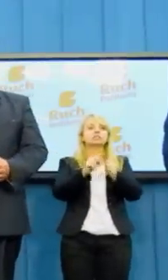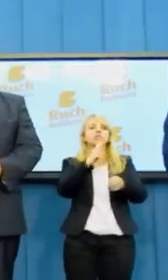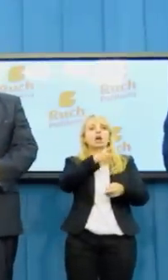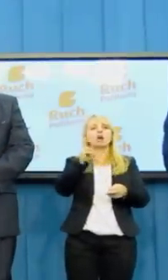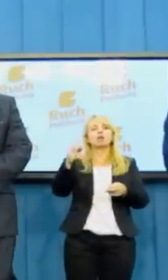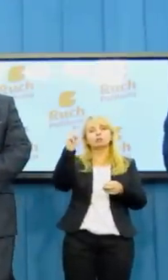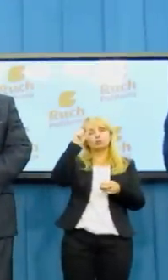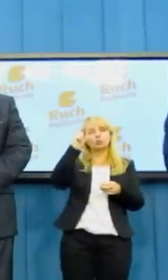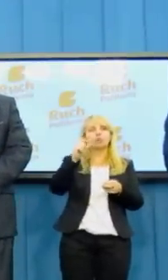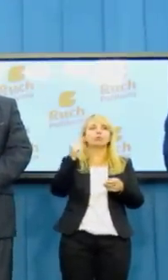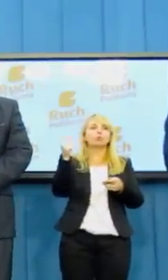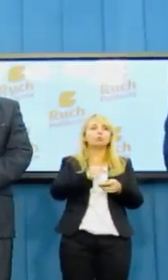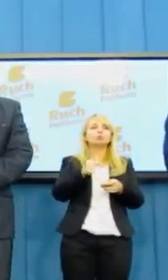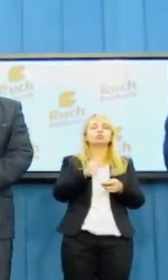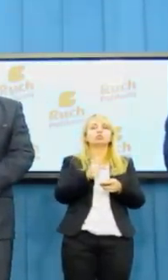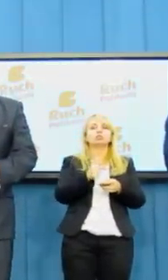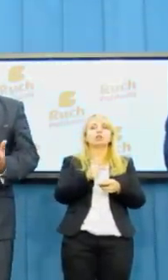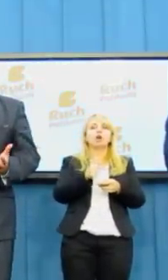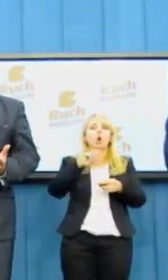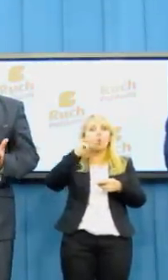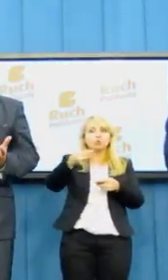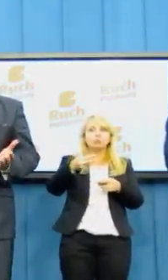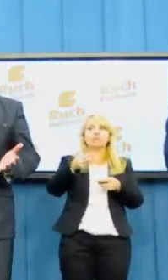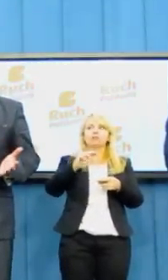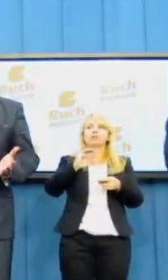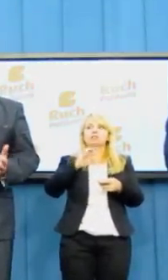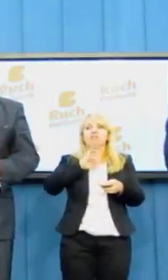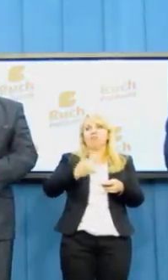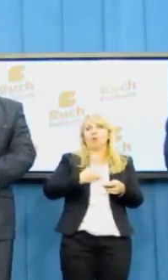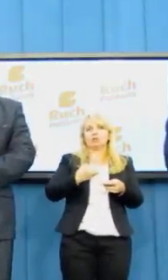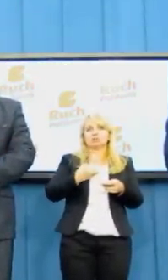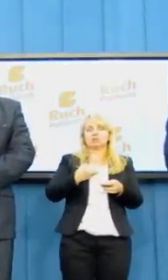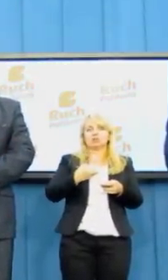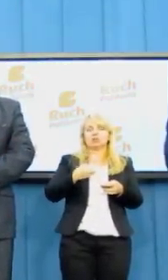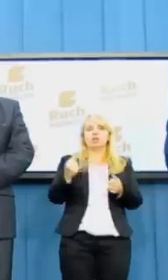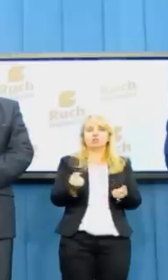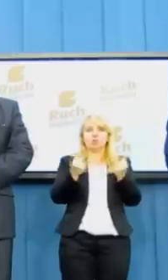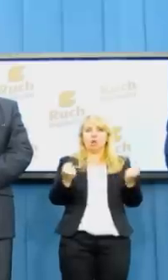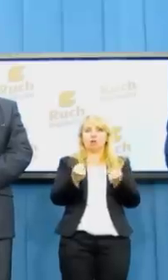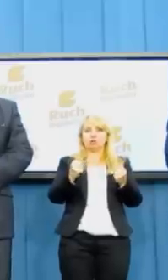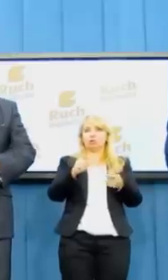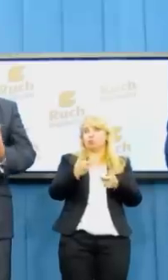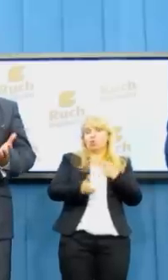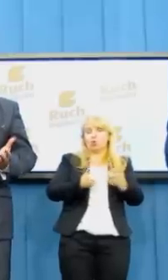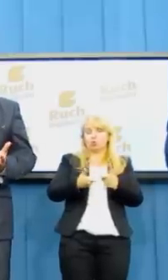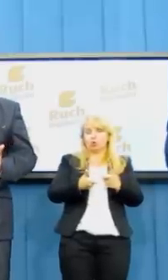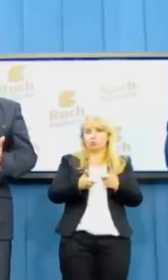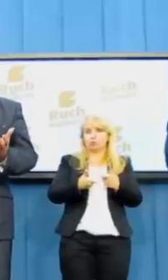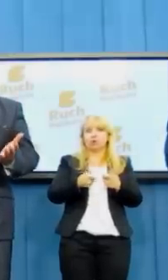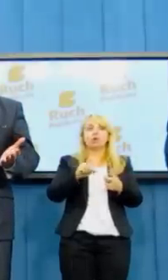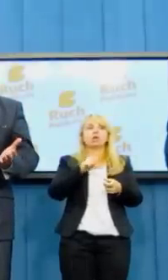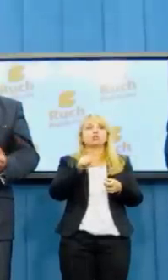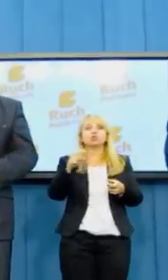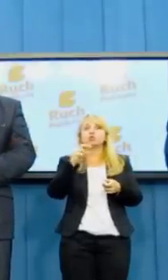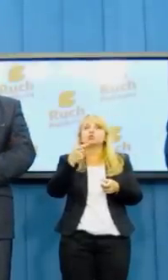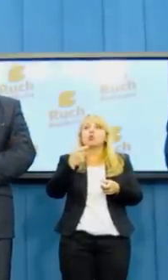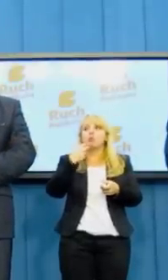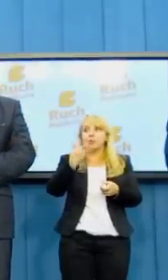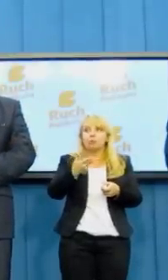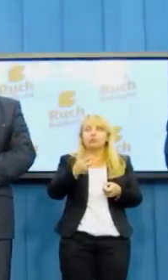każdy człowiek musi odpowiadać za to, co robi. To znaczy, to co zrobił, czy co